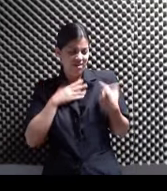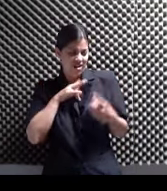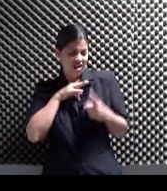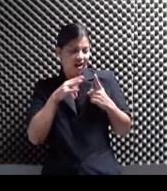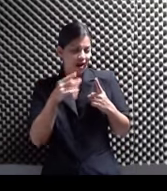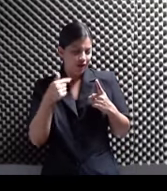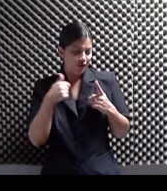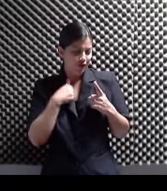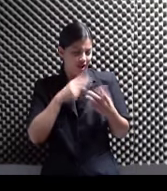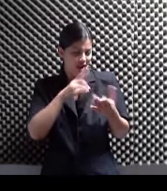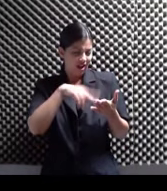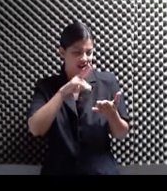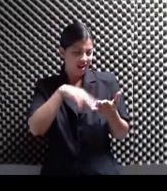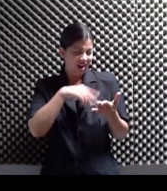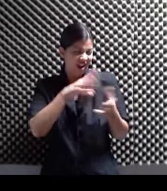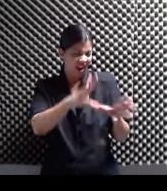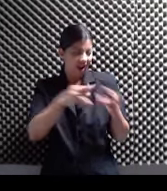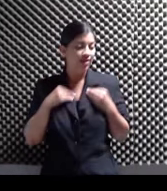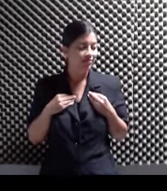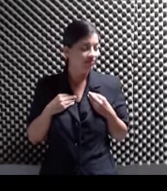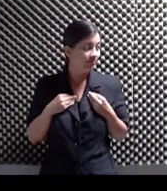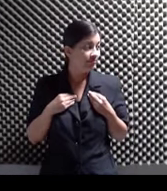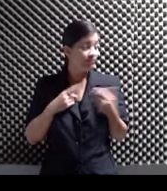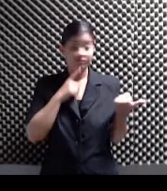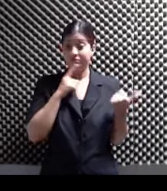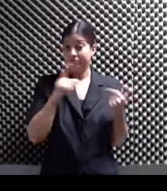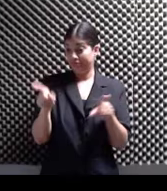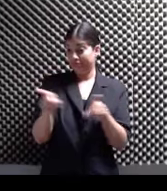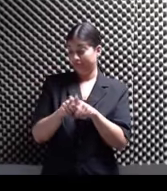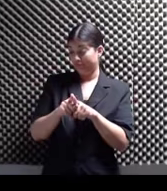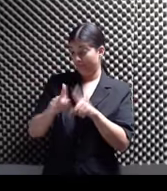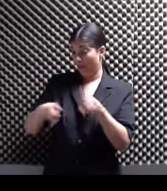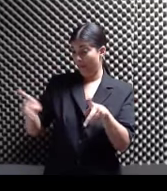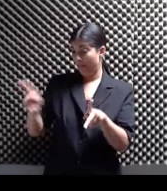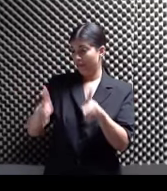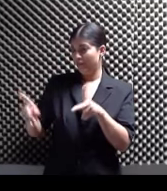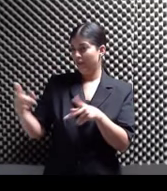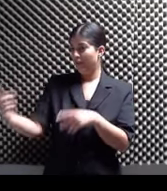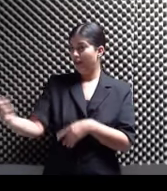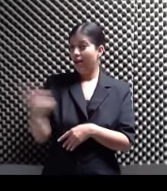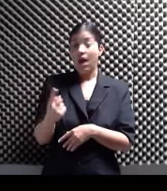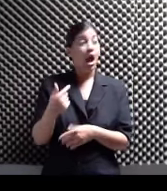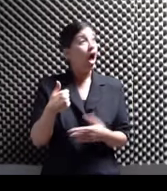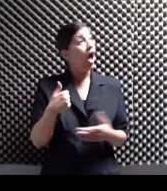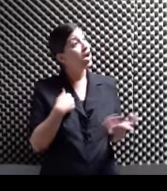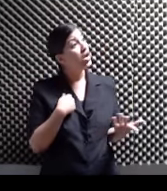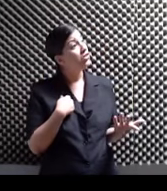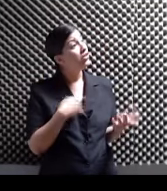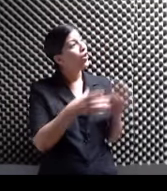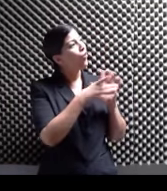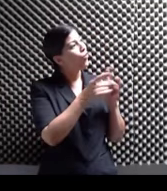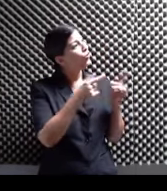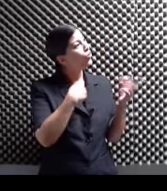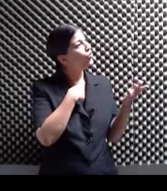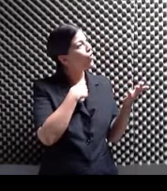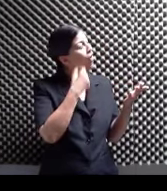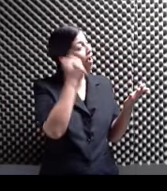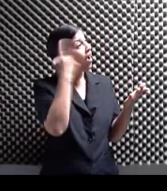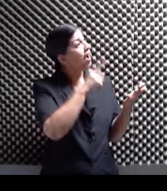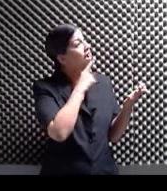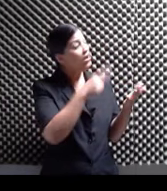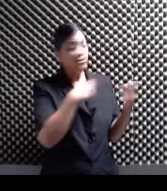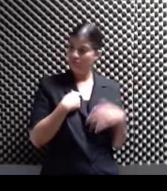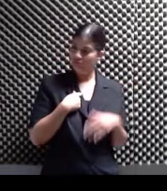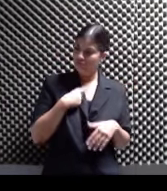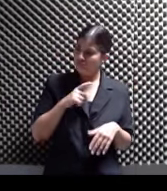conectar el cuento mucho más con después tu vienen personas y te dicen, mira, yo percibí todo el cuento, mira, yo no me había dado cuenta de eso, y eso es lo bonito, el poder